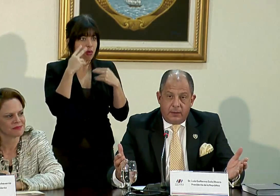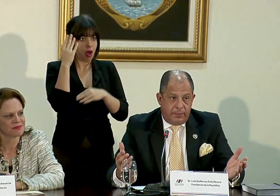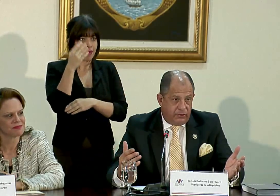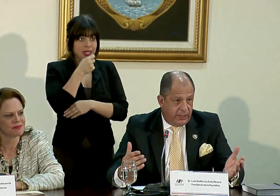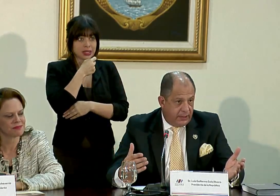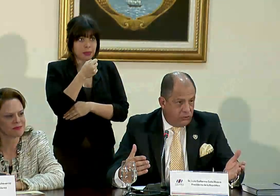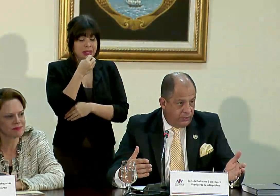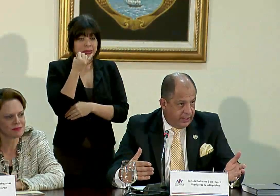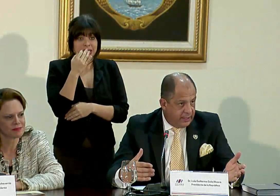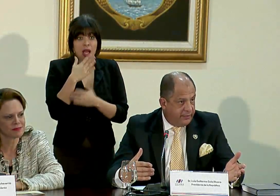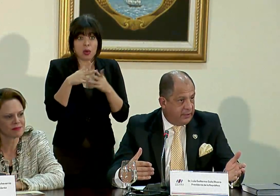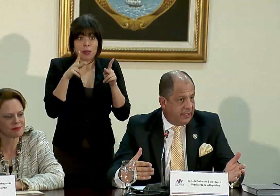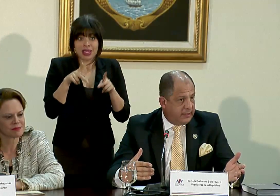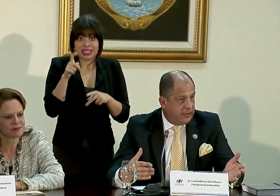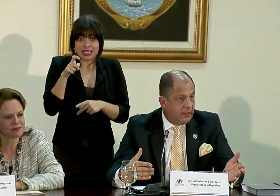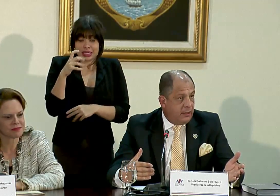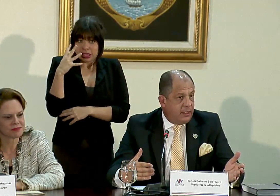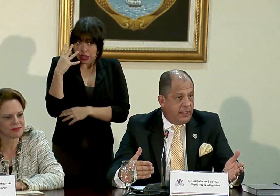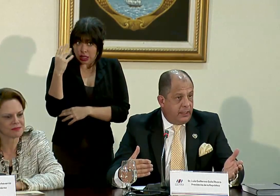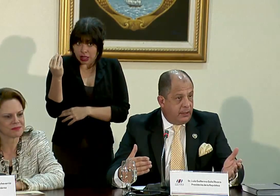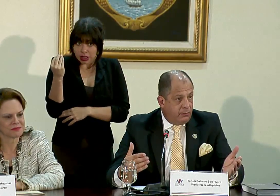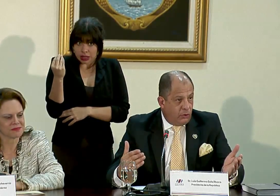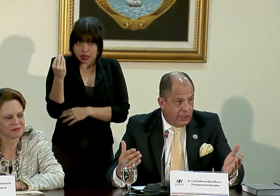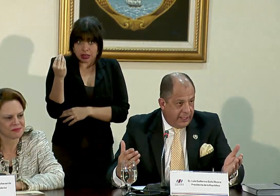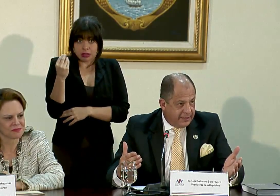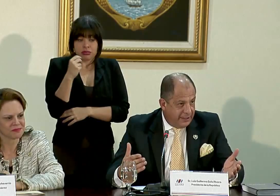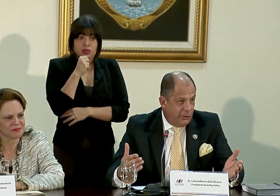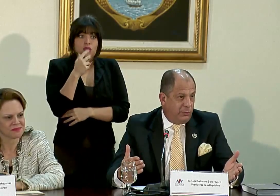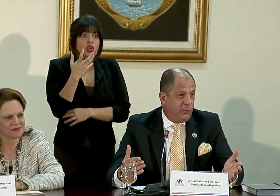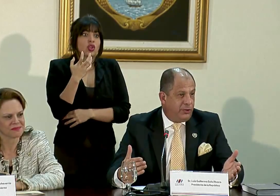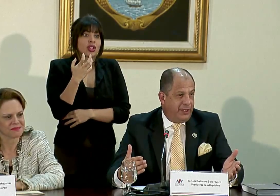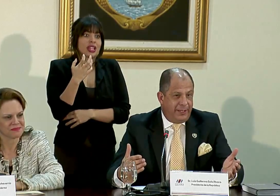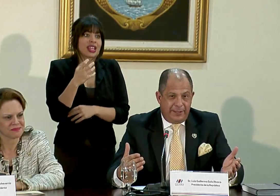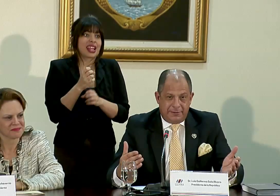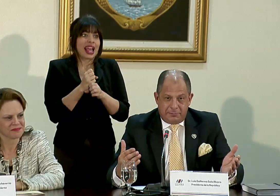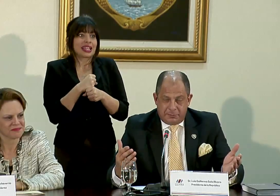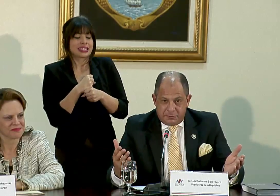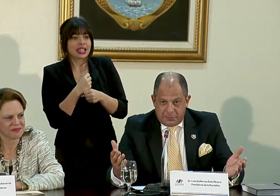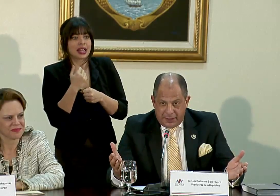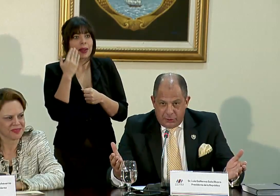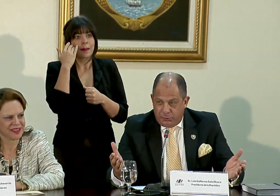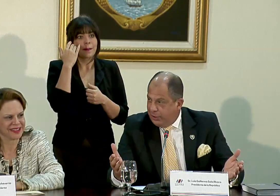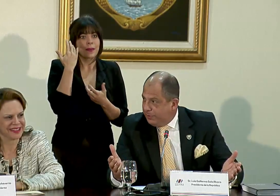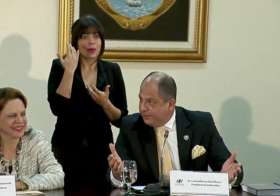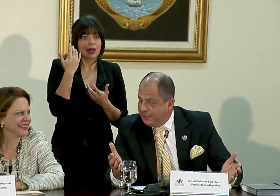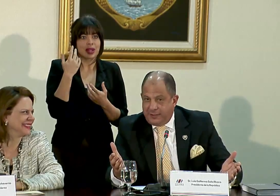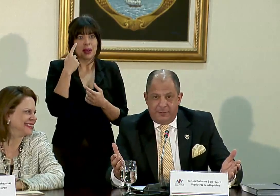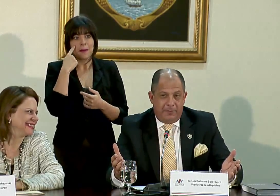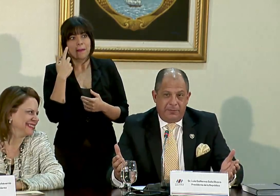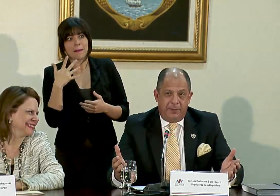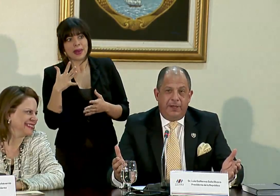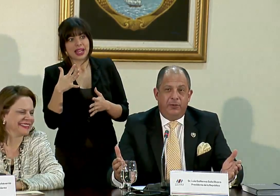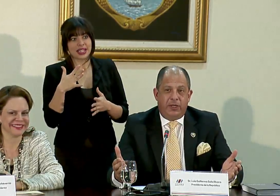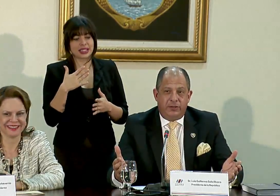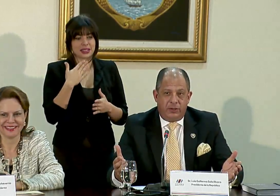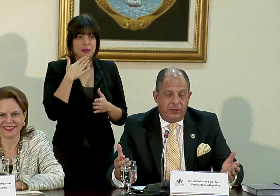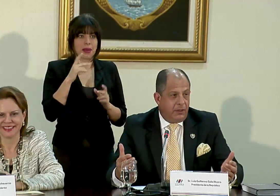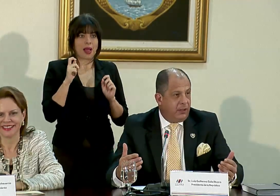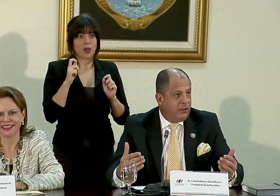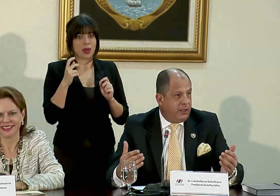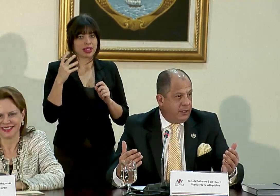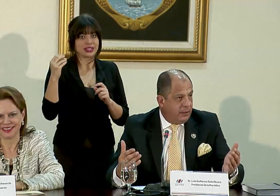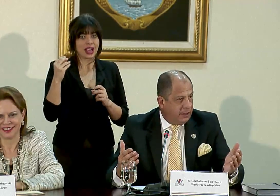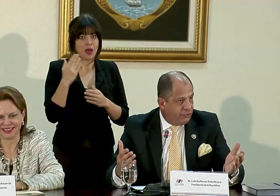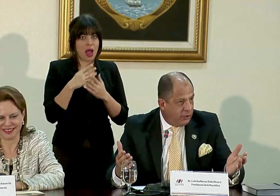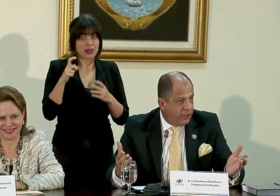prensa, pero si alguien tuviera que retirarse y no quería hacerlo, porque aquello podía parecer de mala educación,